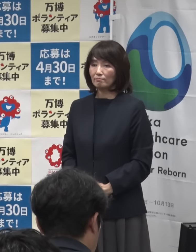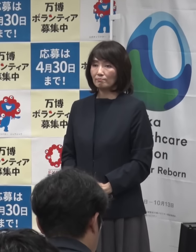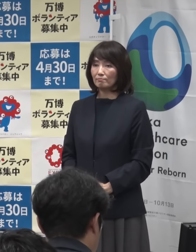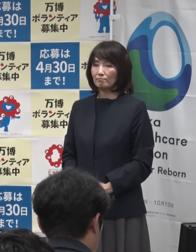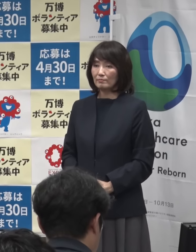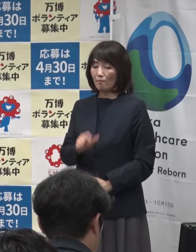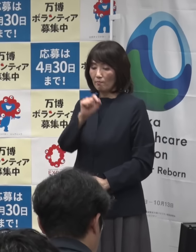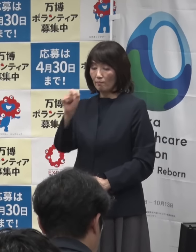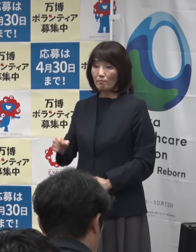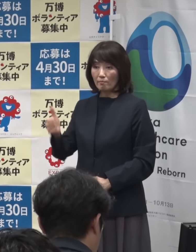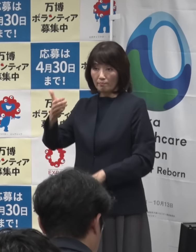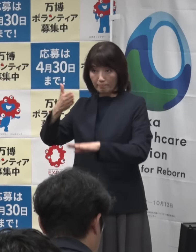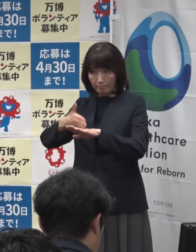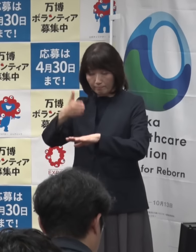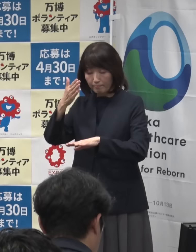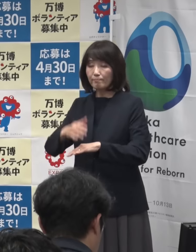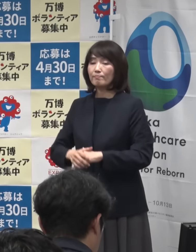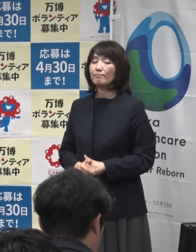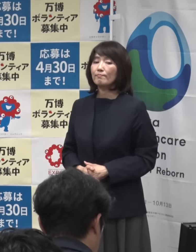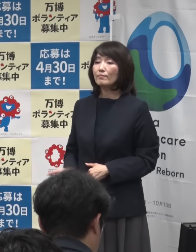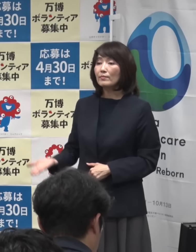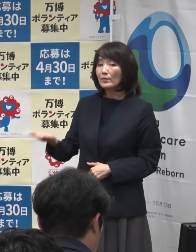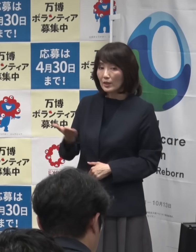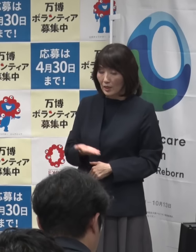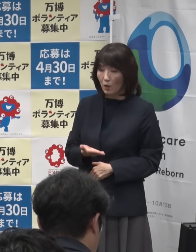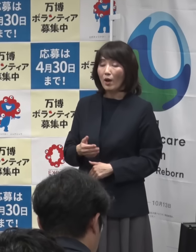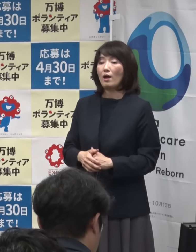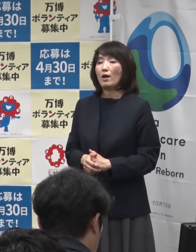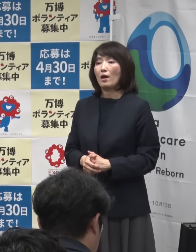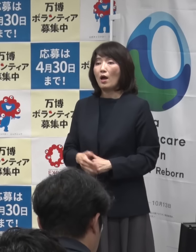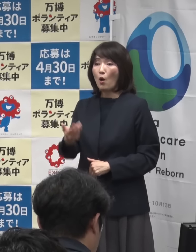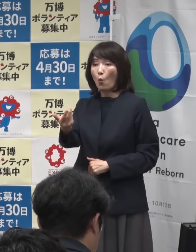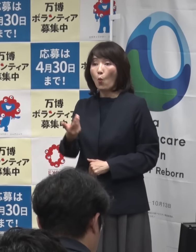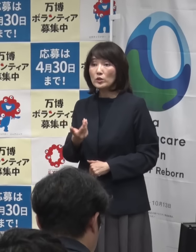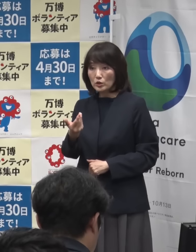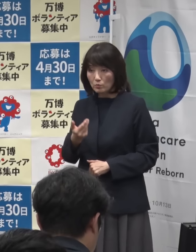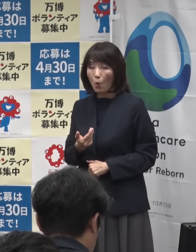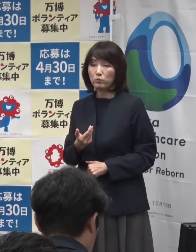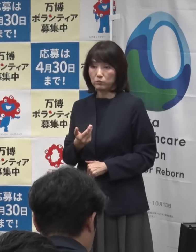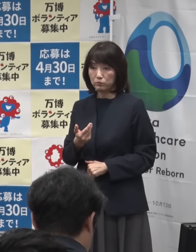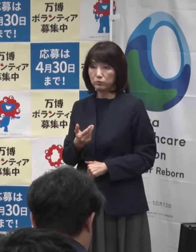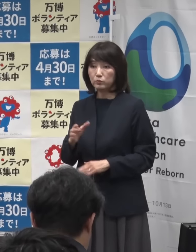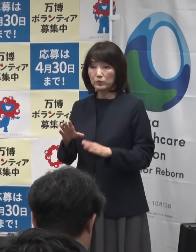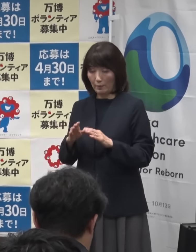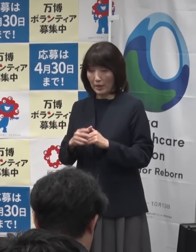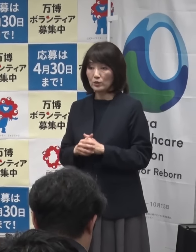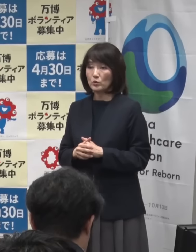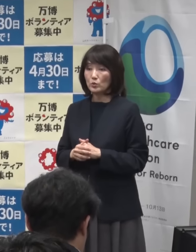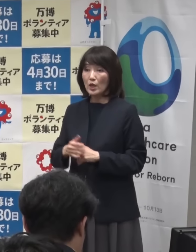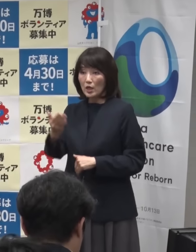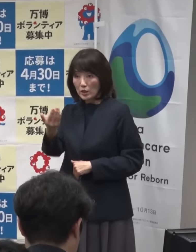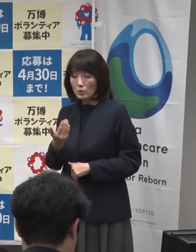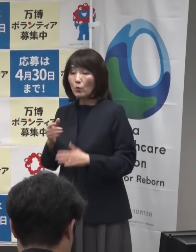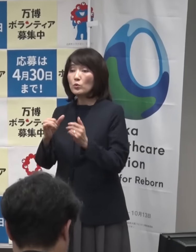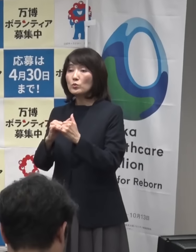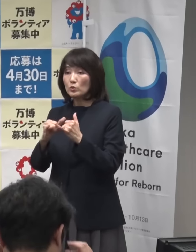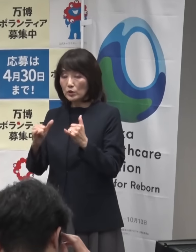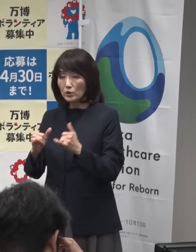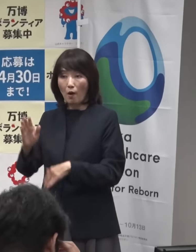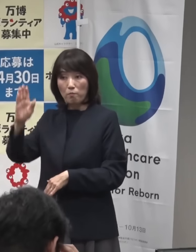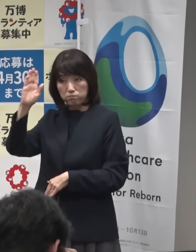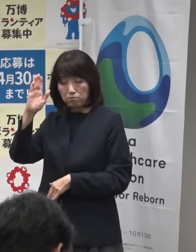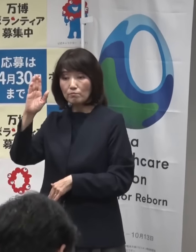ありがとうございました。それでは府政公務に関するご質問をお受けいたします。質問される方は挙